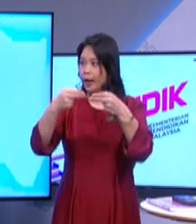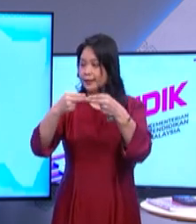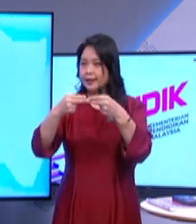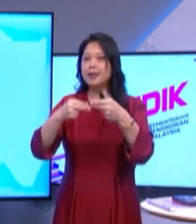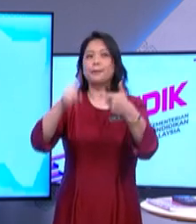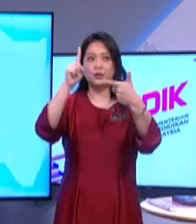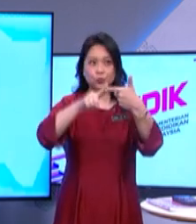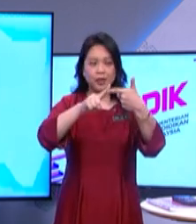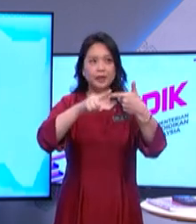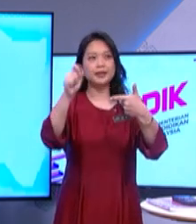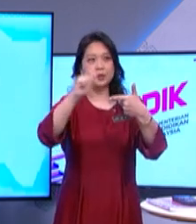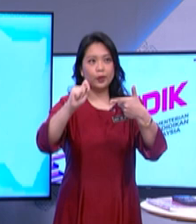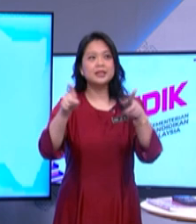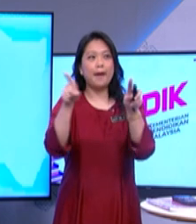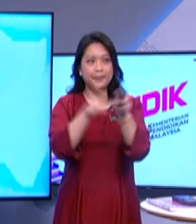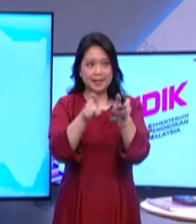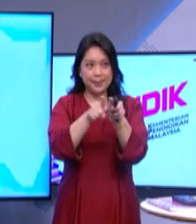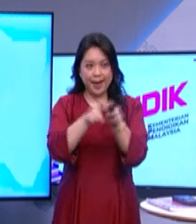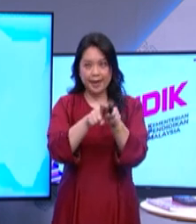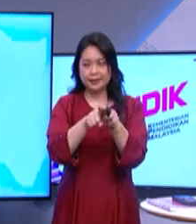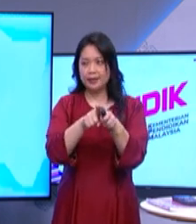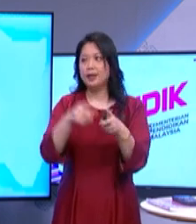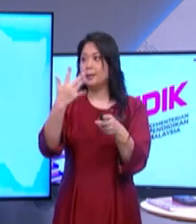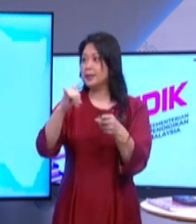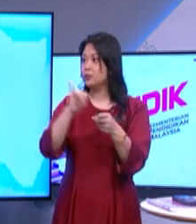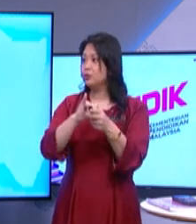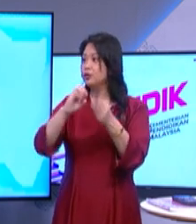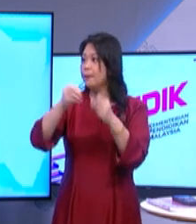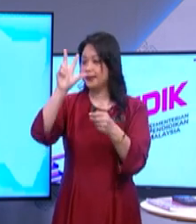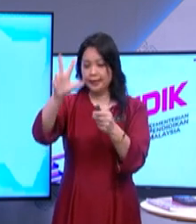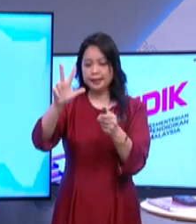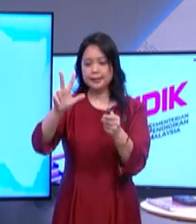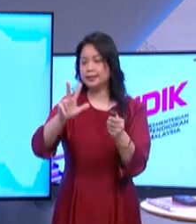hubungan tambah tua kita tulis persamaan lepas tu MP3